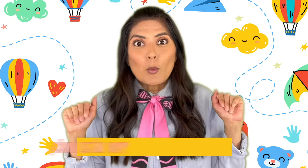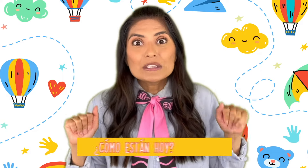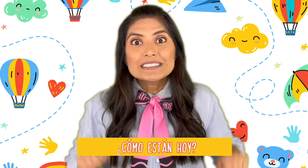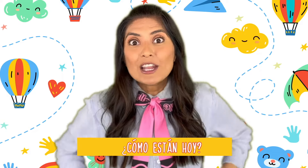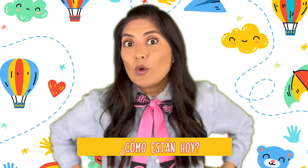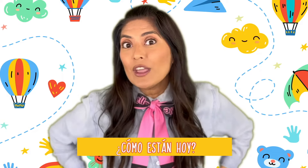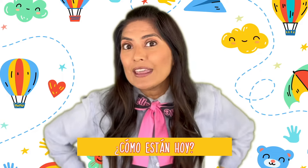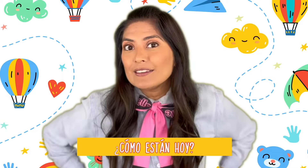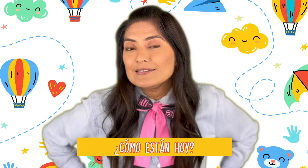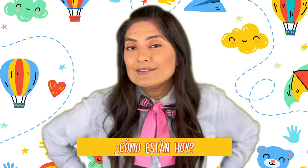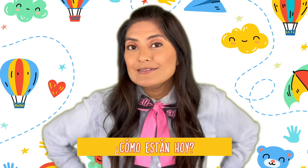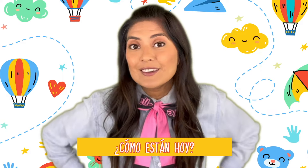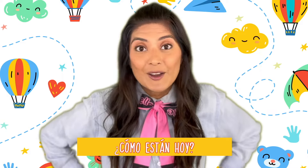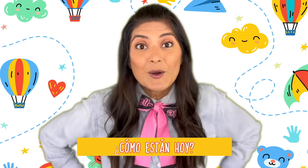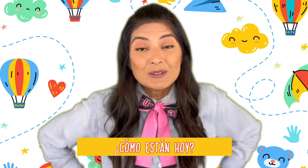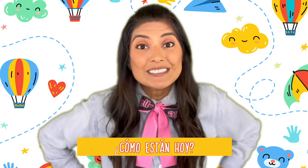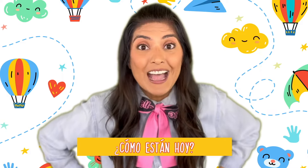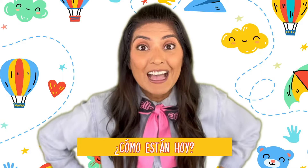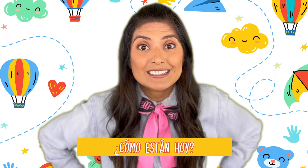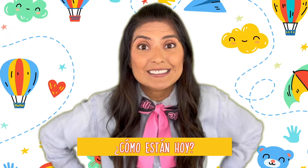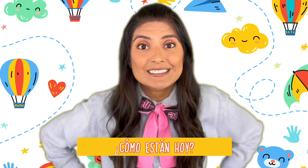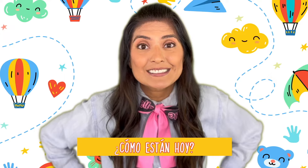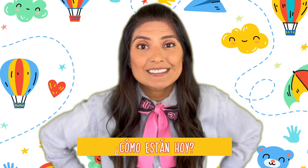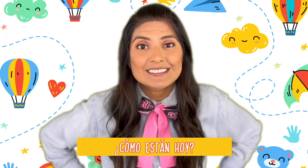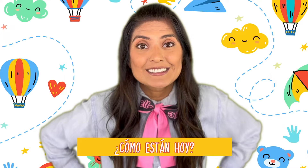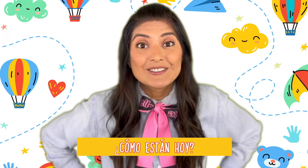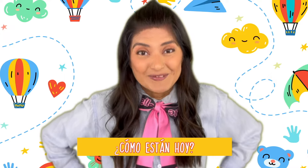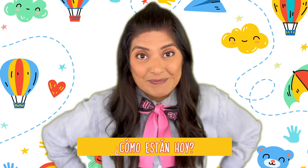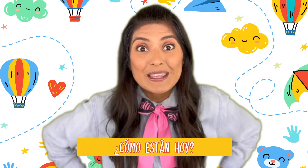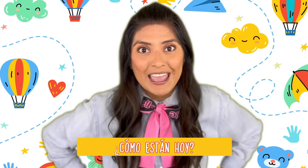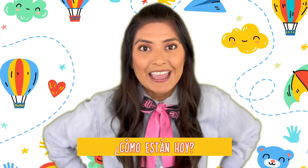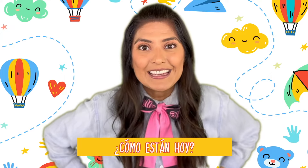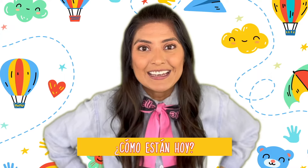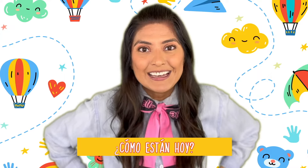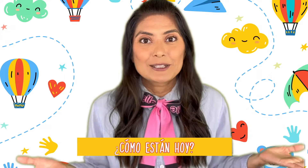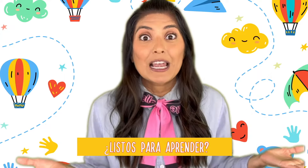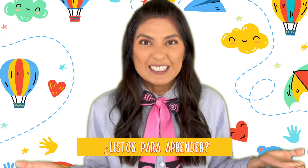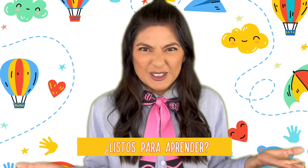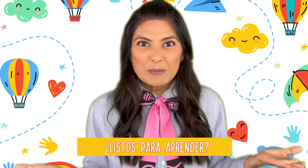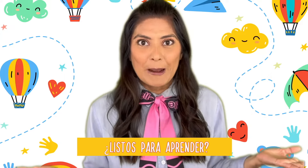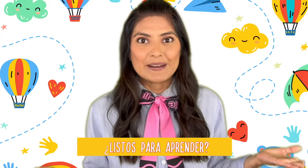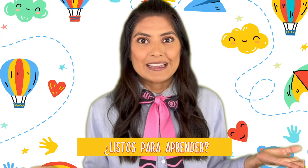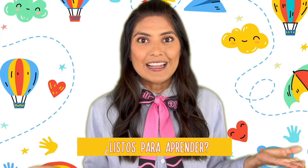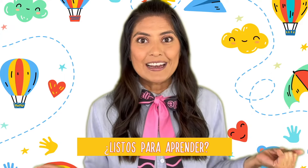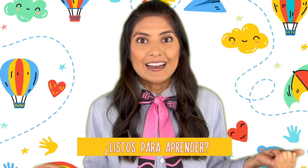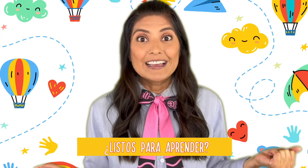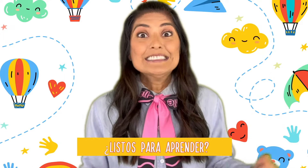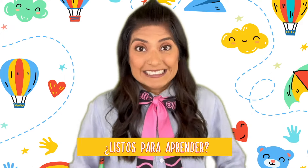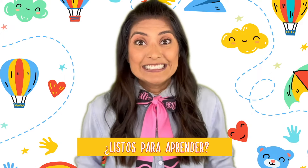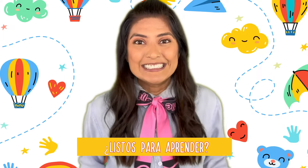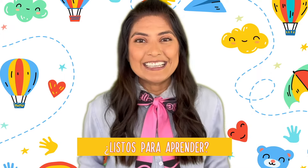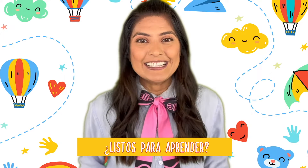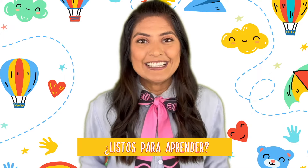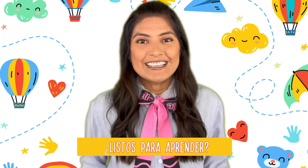¿Cómo están hoy? ¿Cómo estás? ¿Bien? ¿Listos para aprender? ¿Sí?